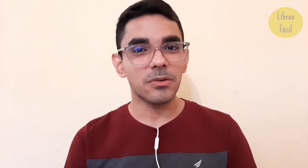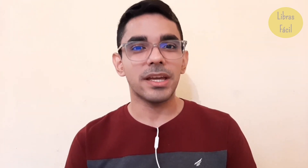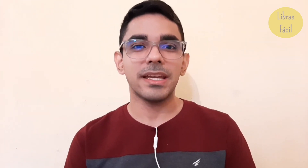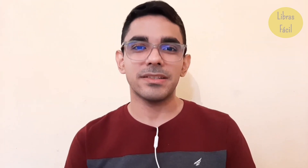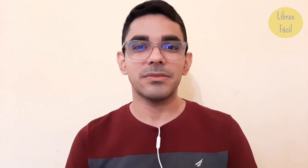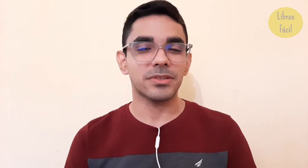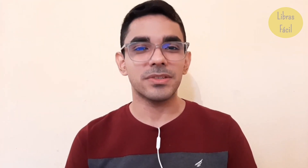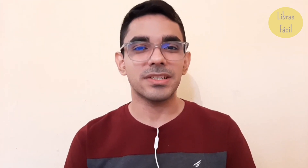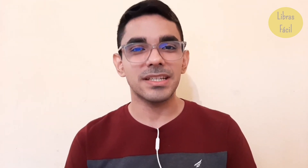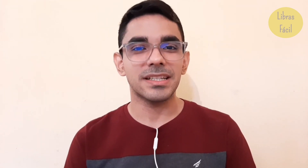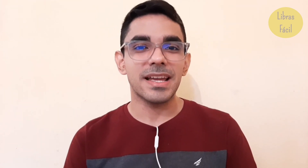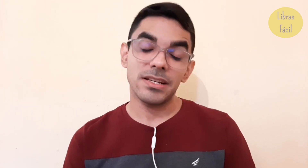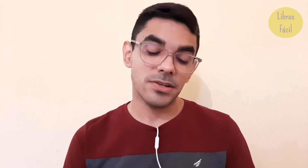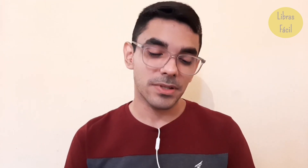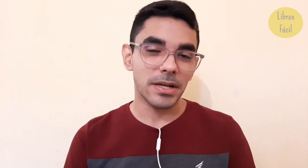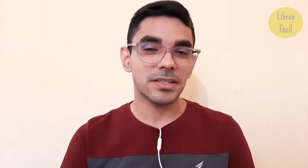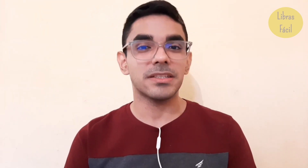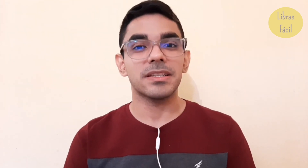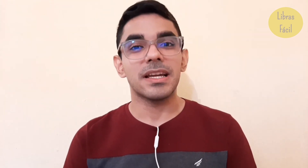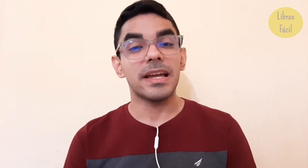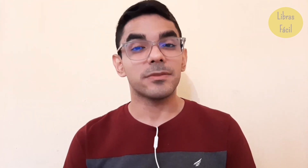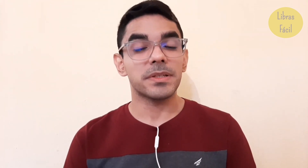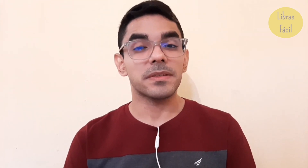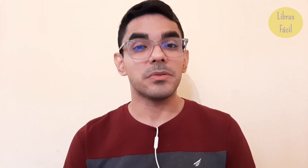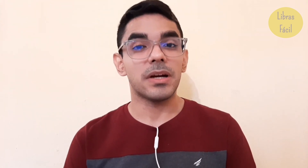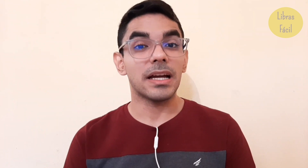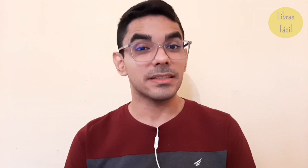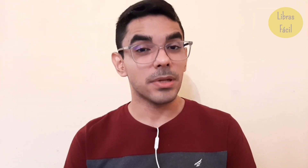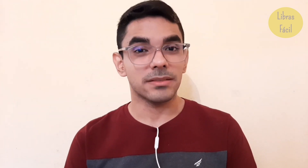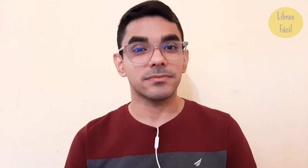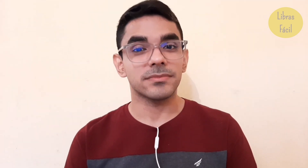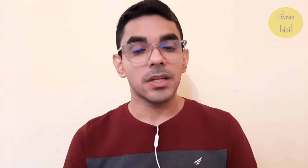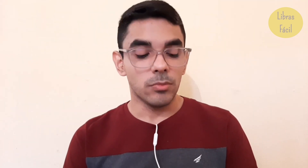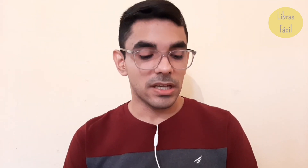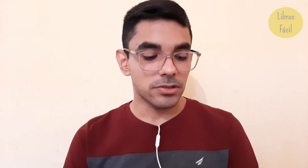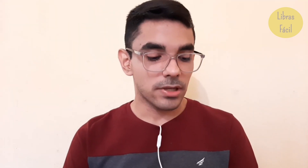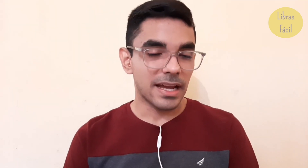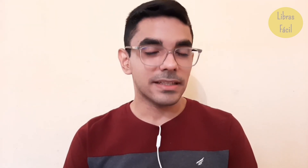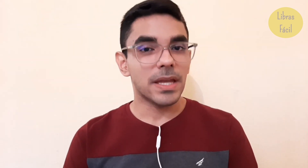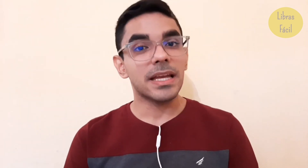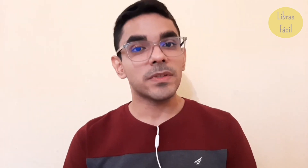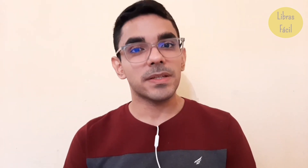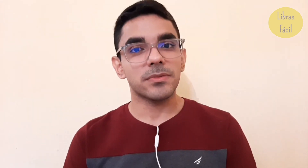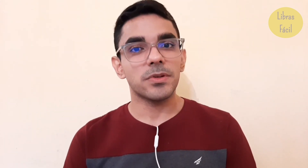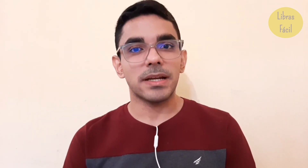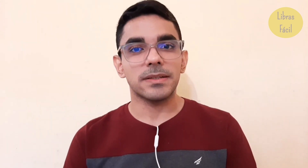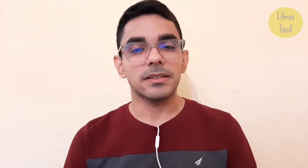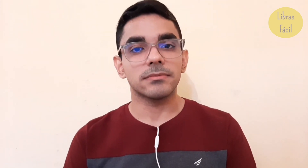recorrente do nosso dia a dia, que a gente usa bastante, é a expressão ainda bem. Por que eu digo que ainda bem é uma expressão idiomática?